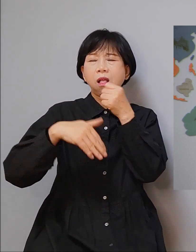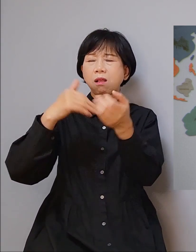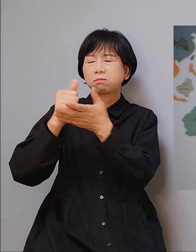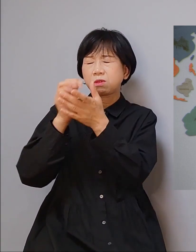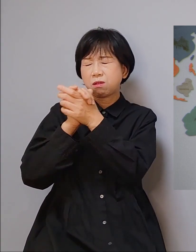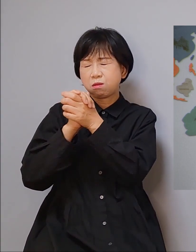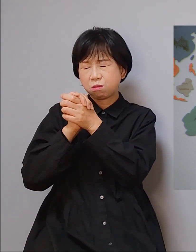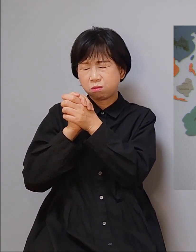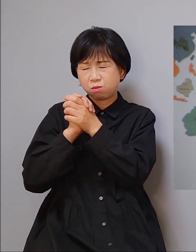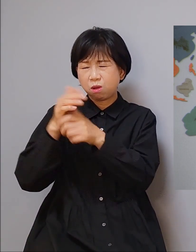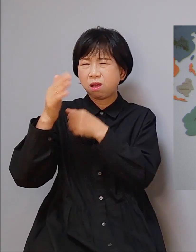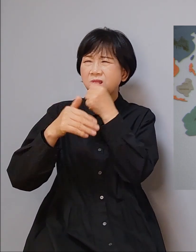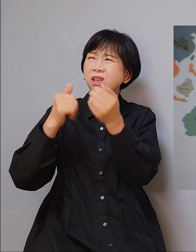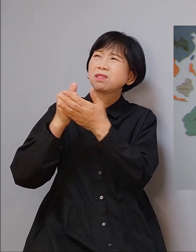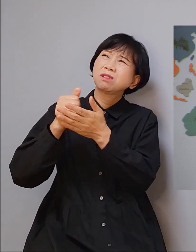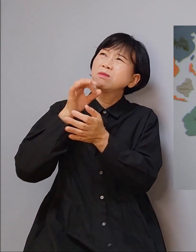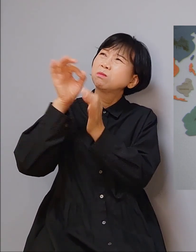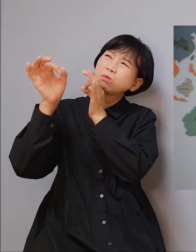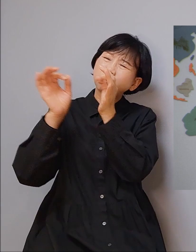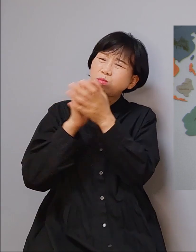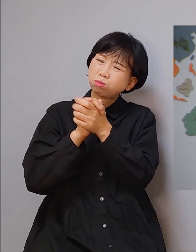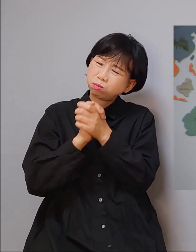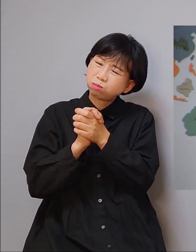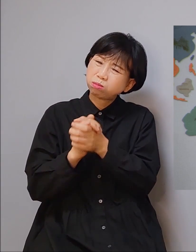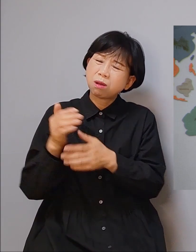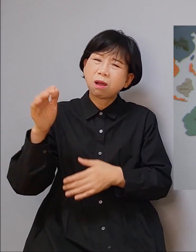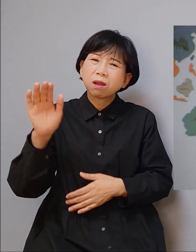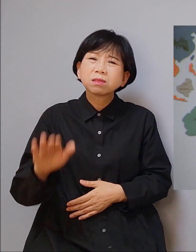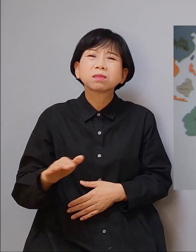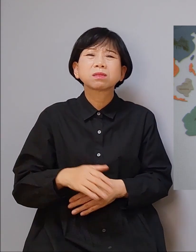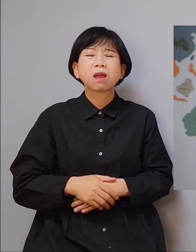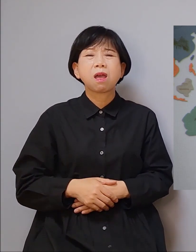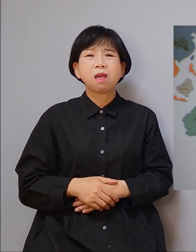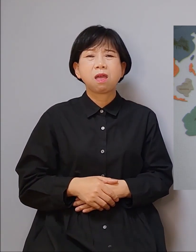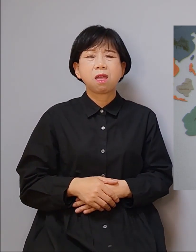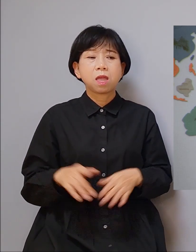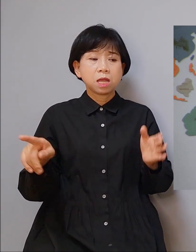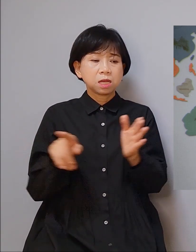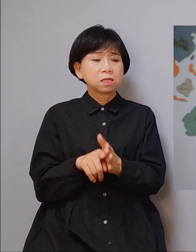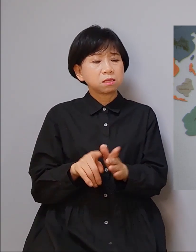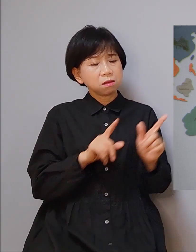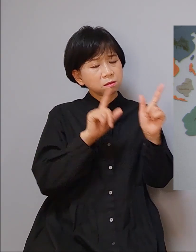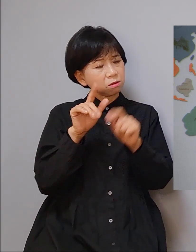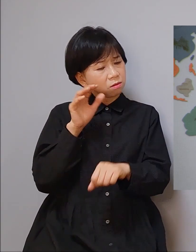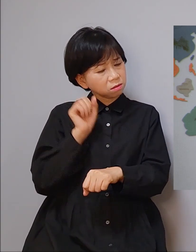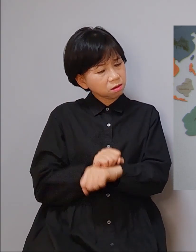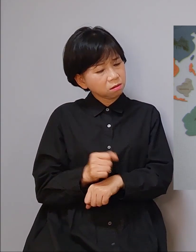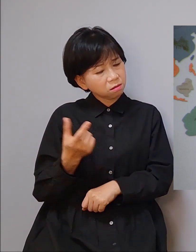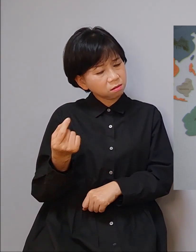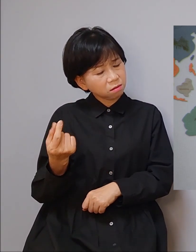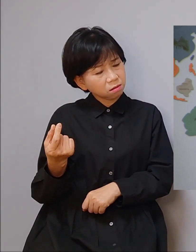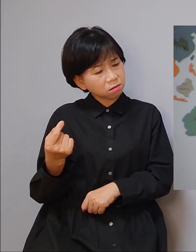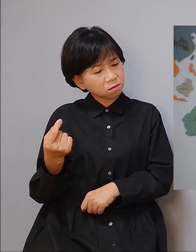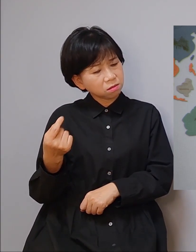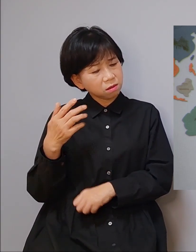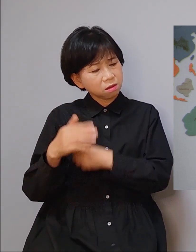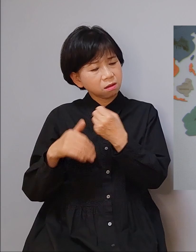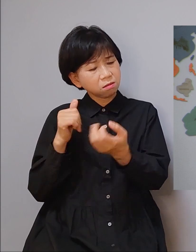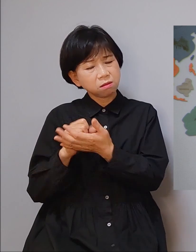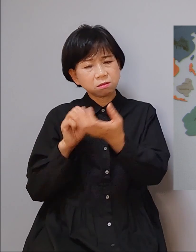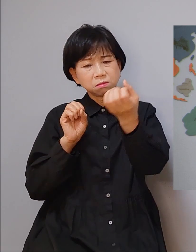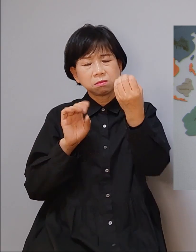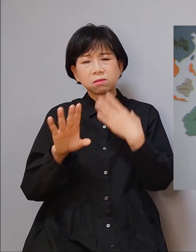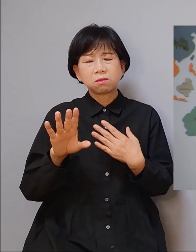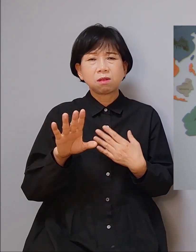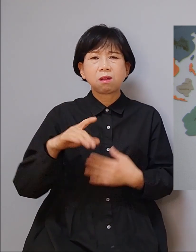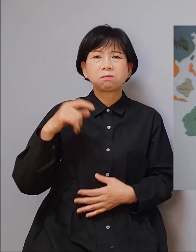하는데 하나님만 찾고 부르짖는 것 같은데, 그래도 내가 누구보다는 신앙생활 잘하는 것 같은데 하나님은 아무런 말씀이